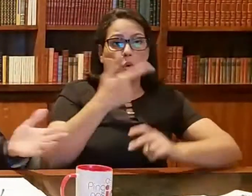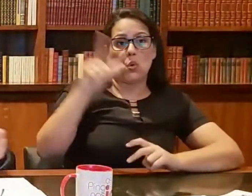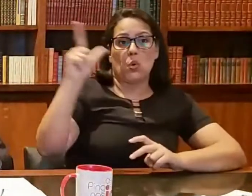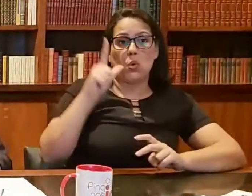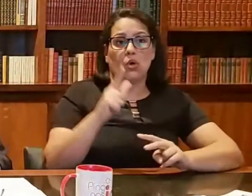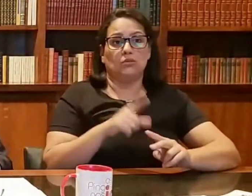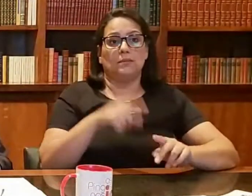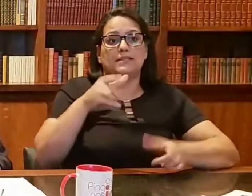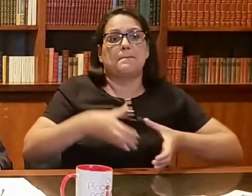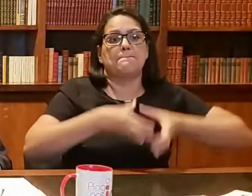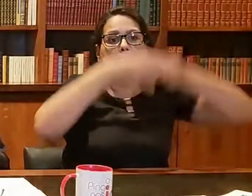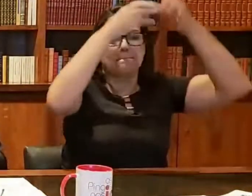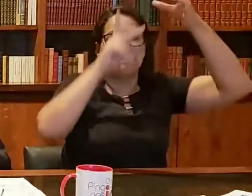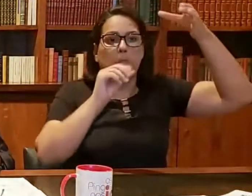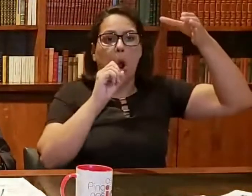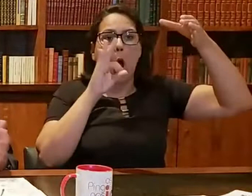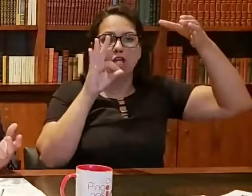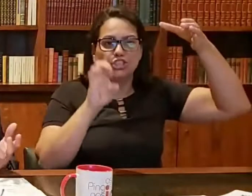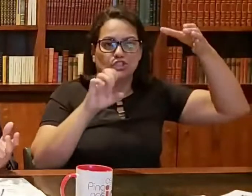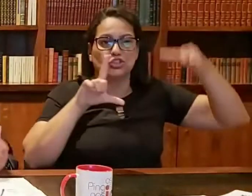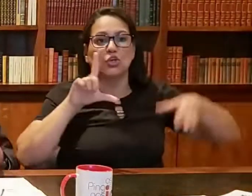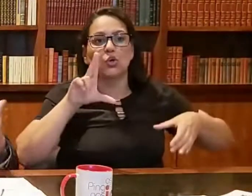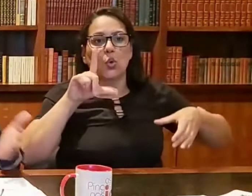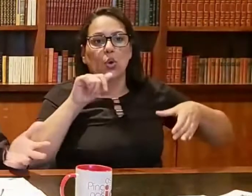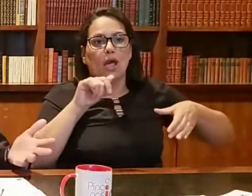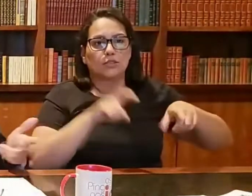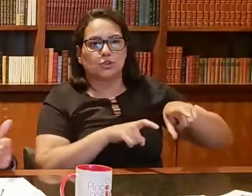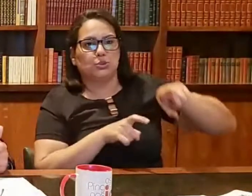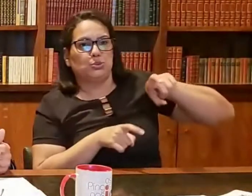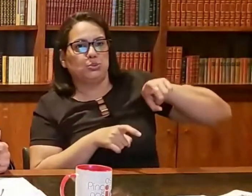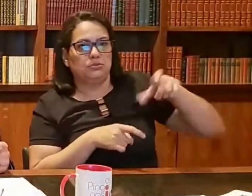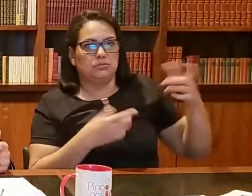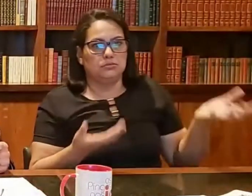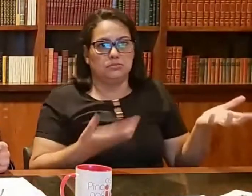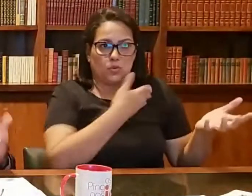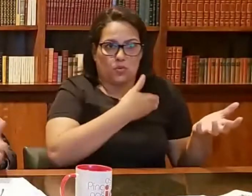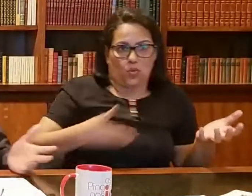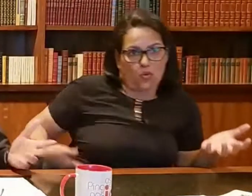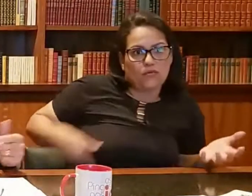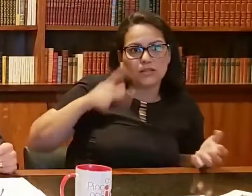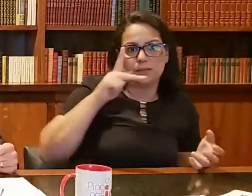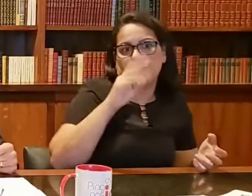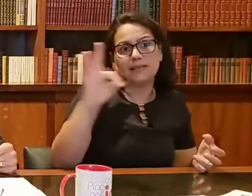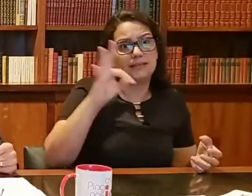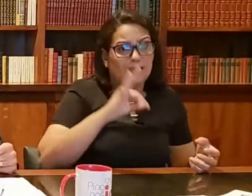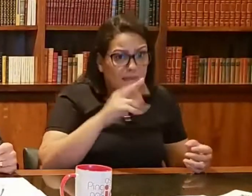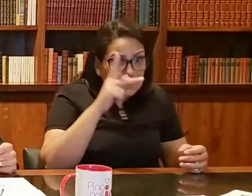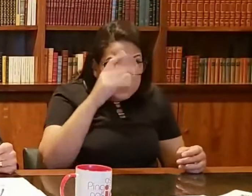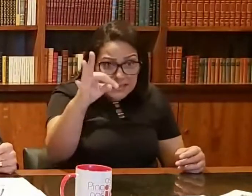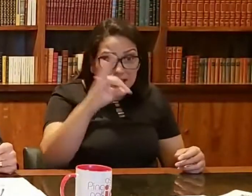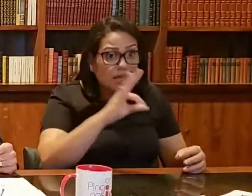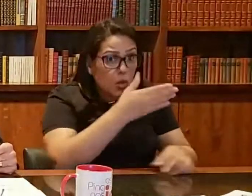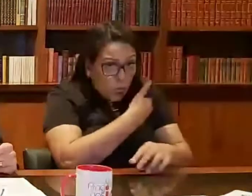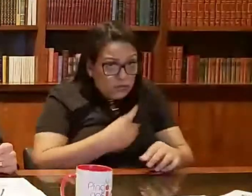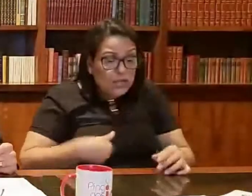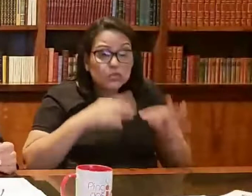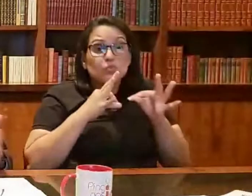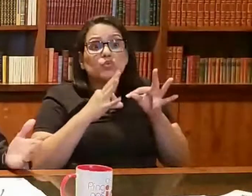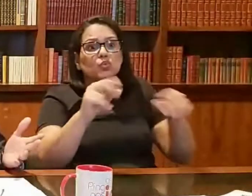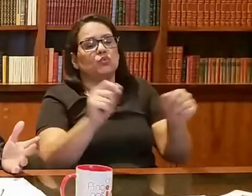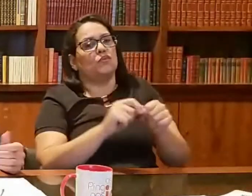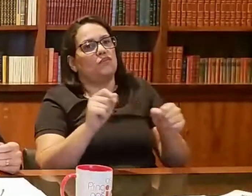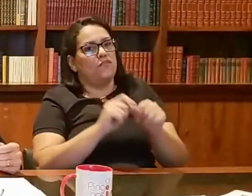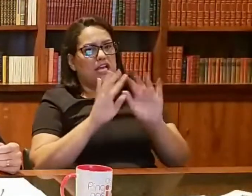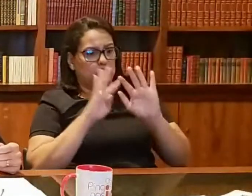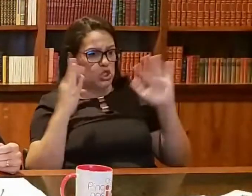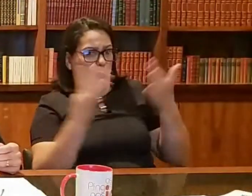poste do Lula. E os governadores do PT, todos eles, fizeram lockdown ano passado.